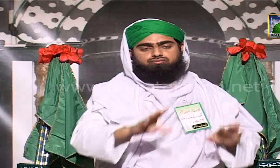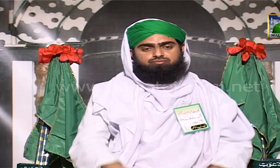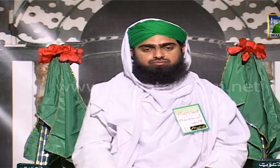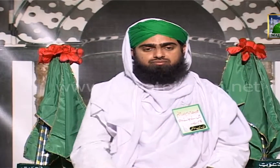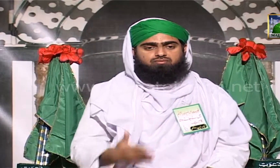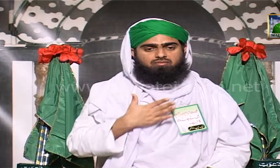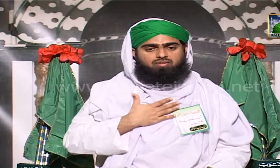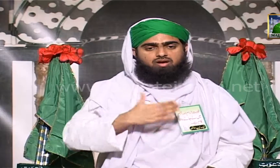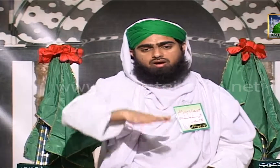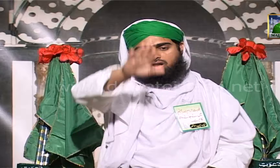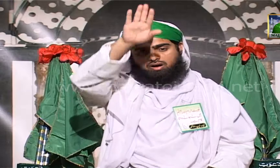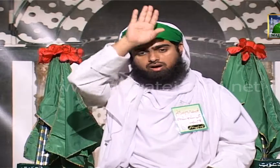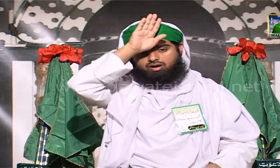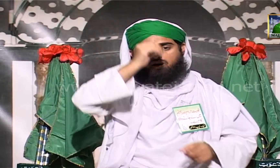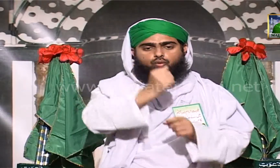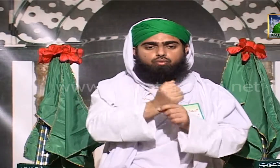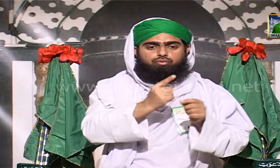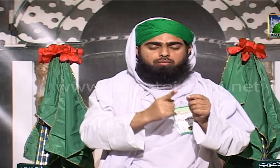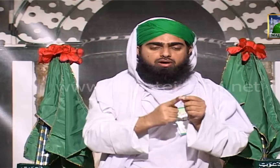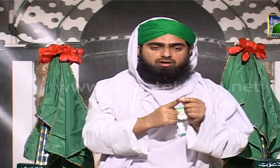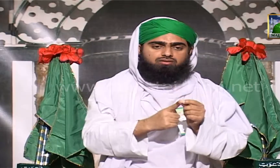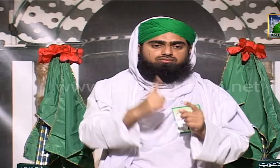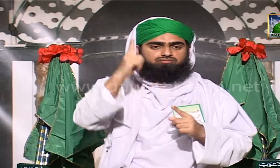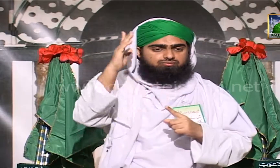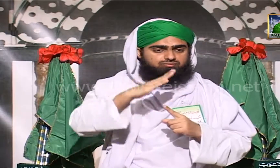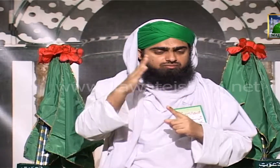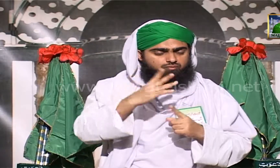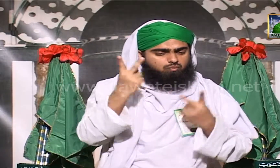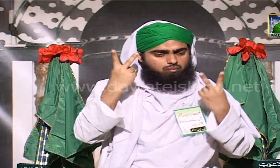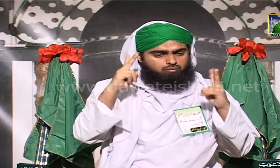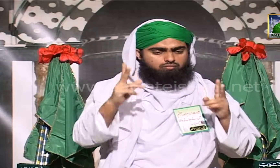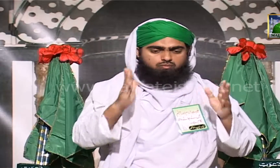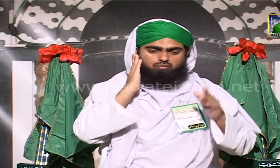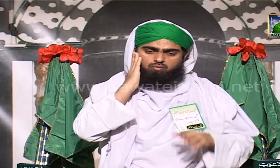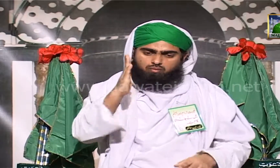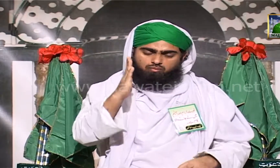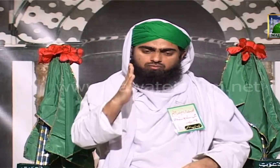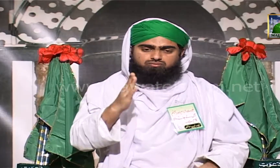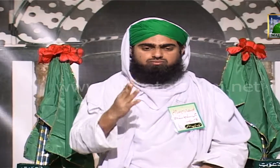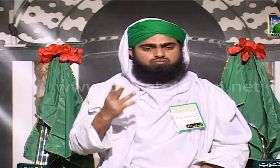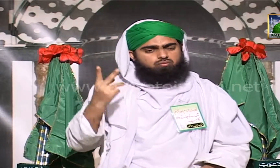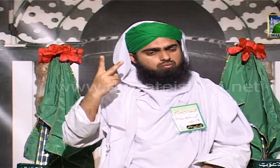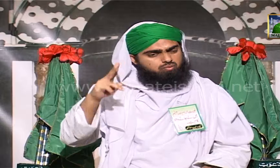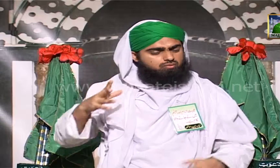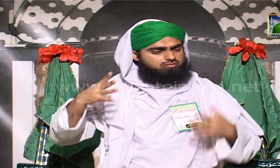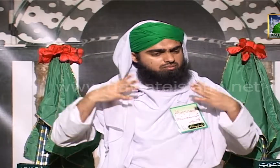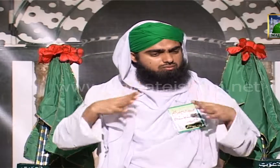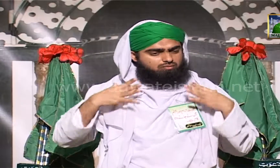آقا سیدنا غوث اعظم رضی اللہ تعالیٰ عنہ نے بڑے مجاہدے اور بڑی ریاضتیں کی اور بہت